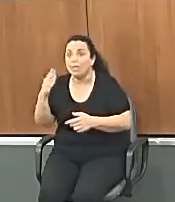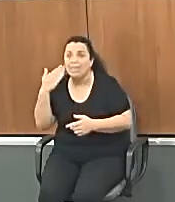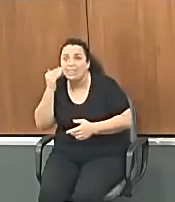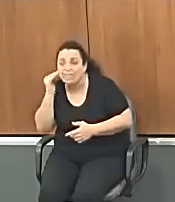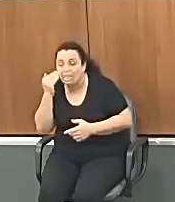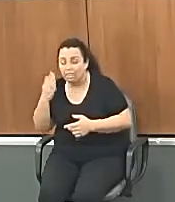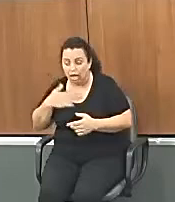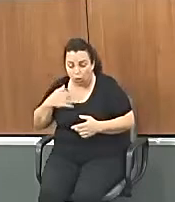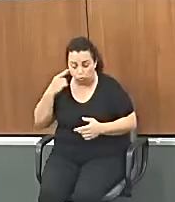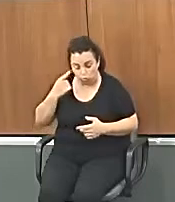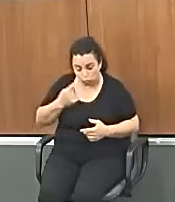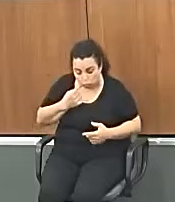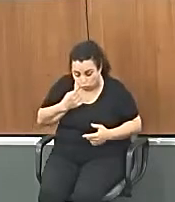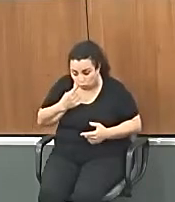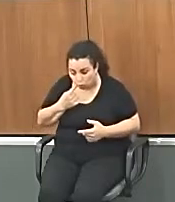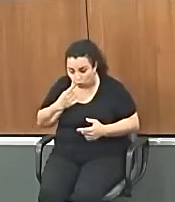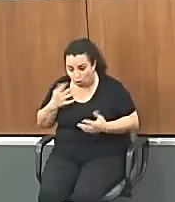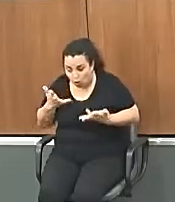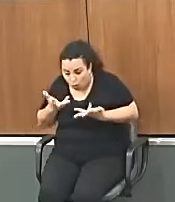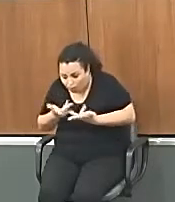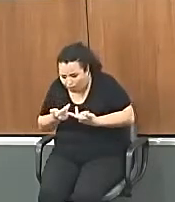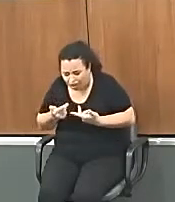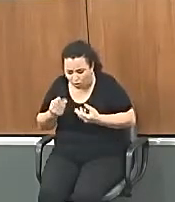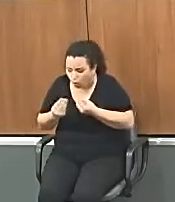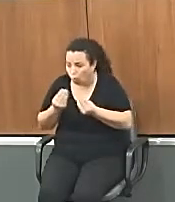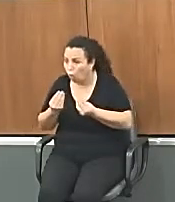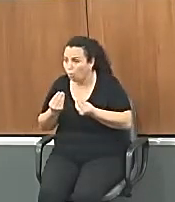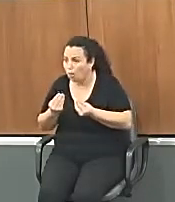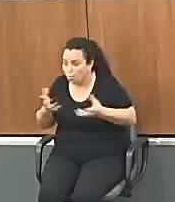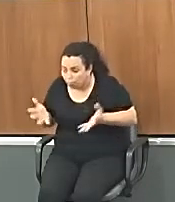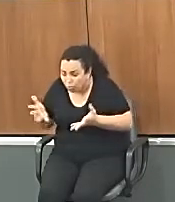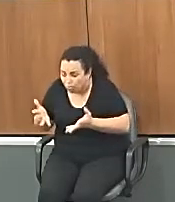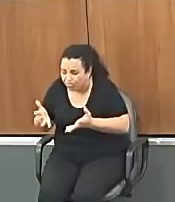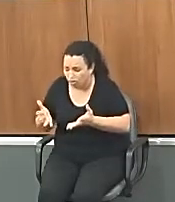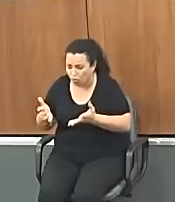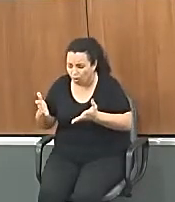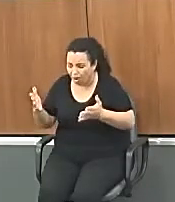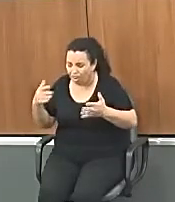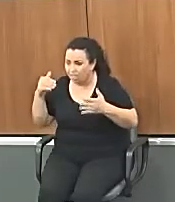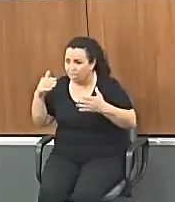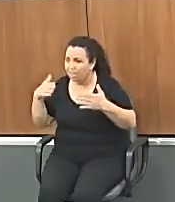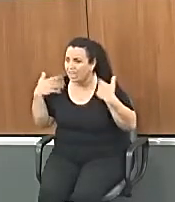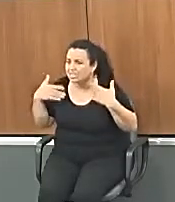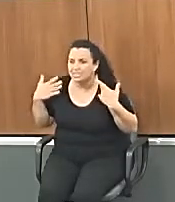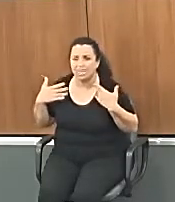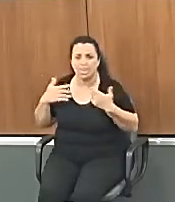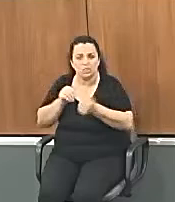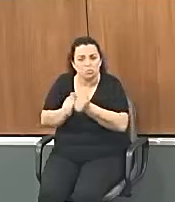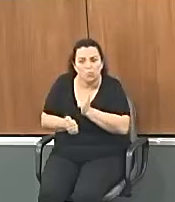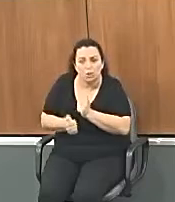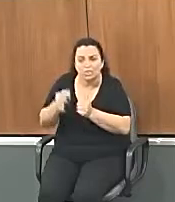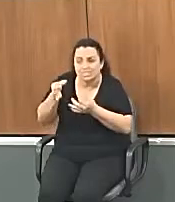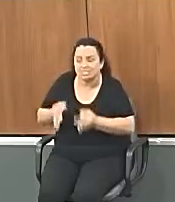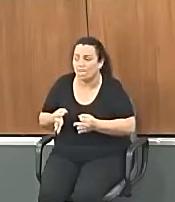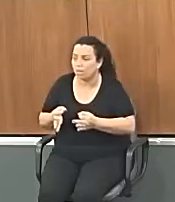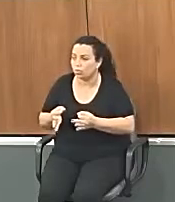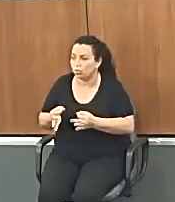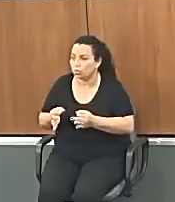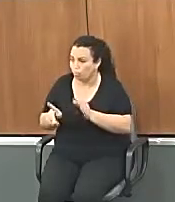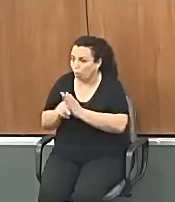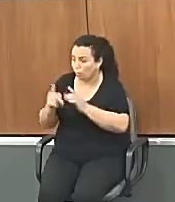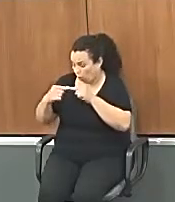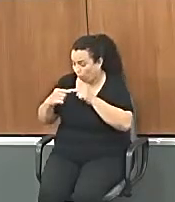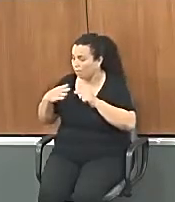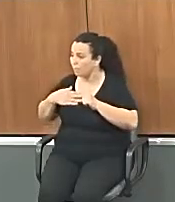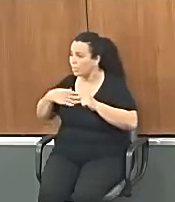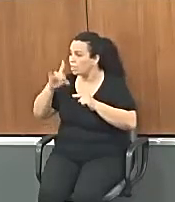venha é promover um lazer o esporte adequado para essa deficiência não é verdade é